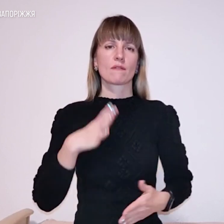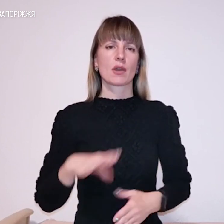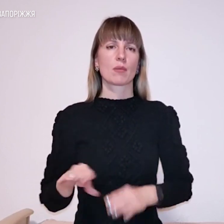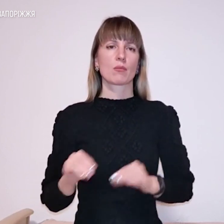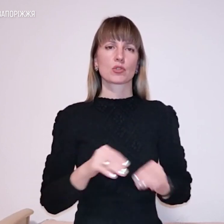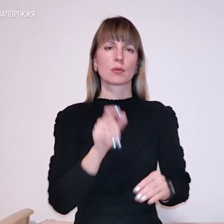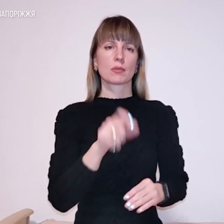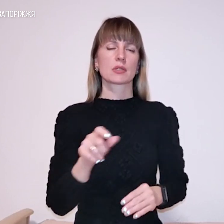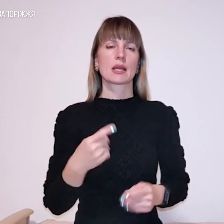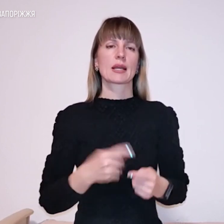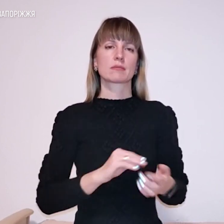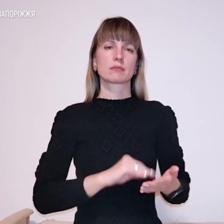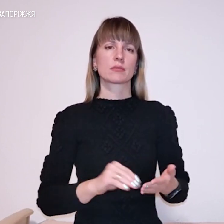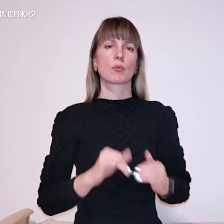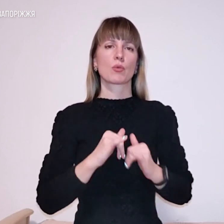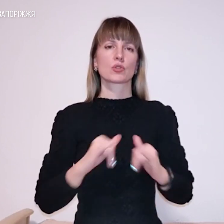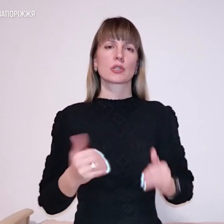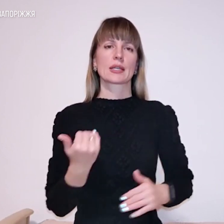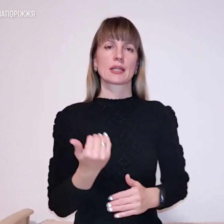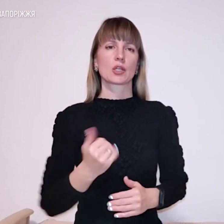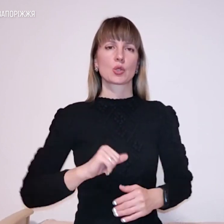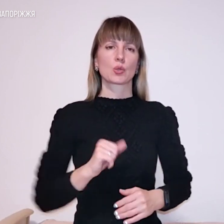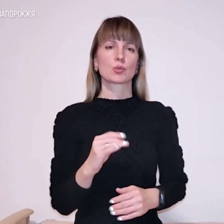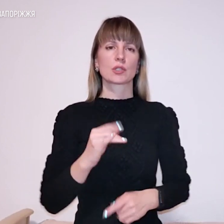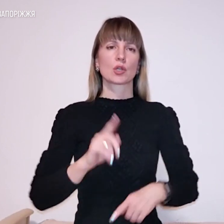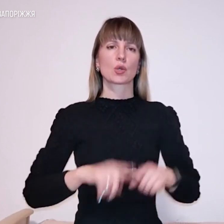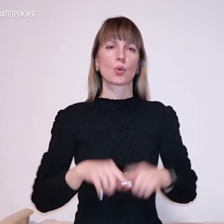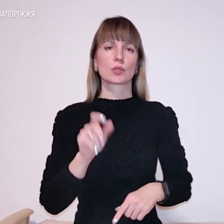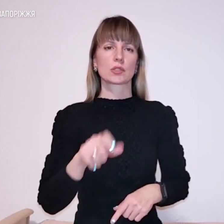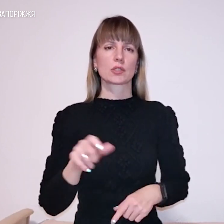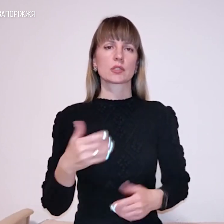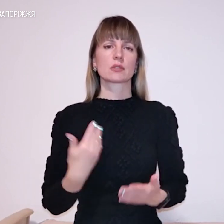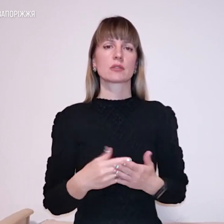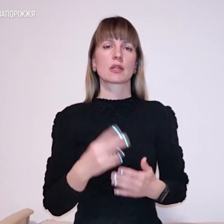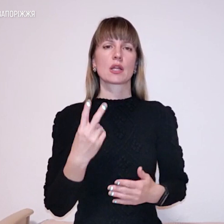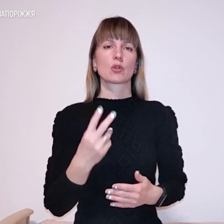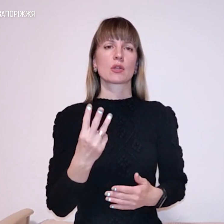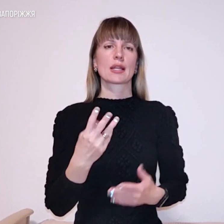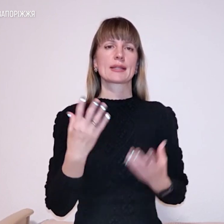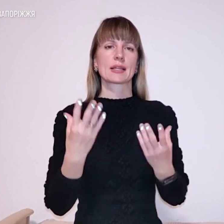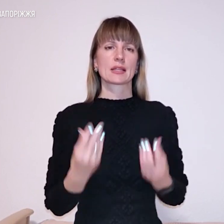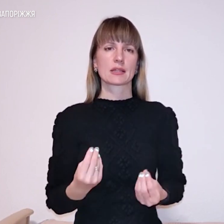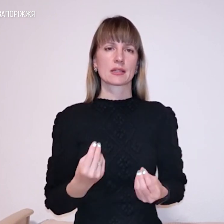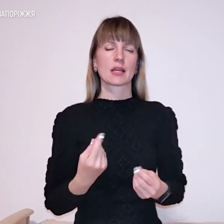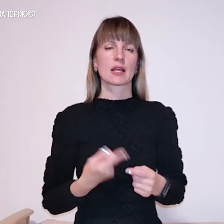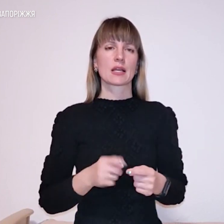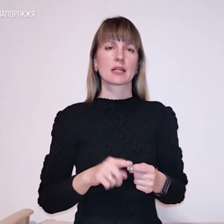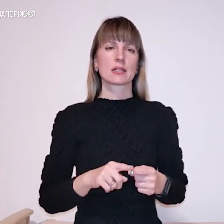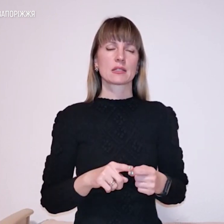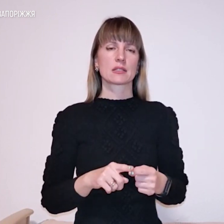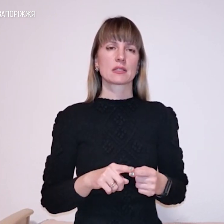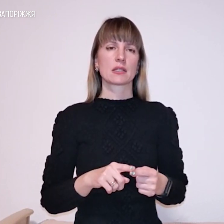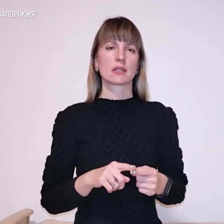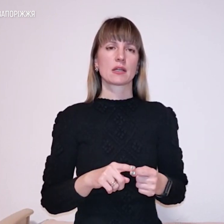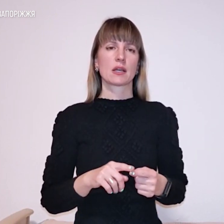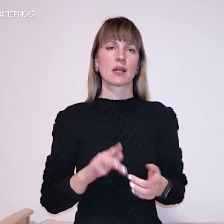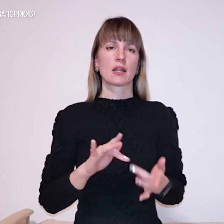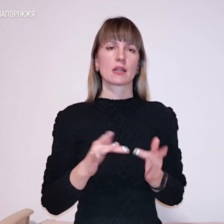переселенцям. Ці дописи поширювали її друзі та родичі. Десь на другий-третій день цих репостів в мене було близько 200 вже дзвінків